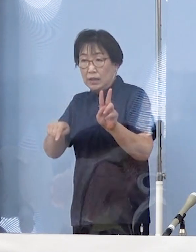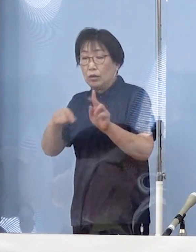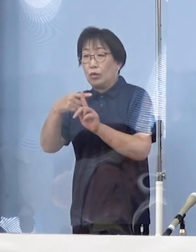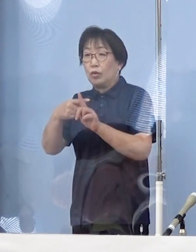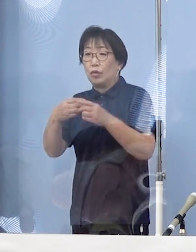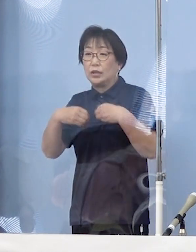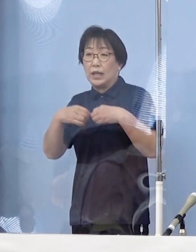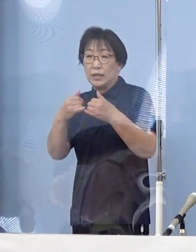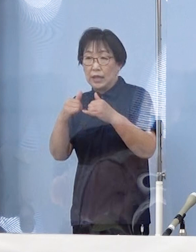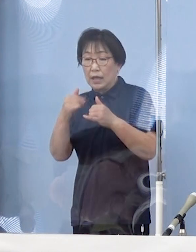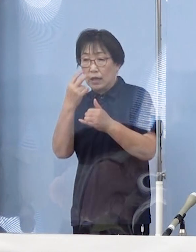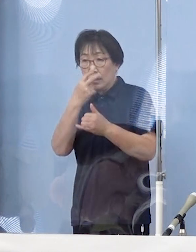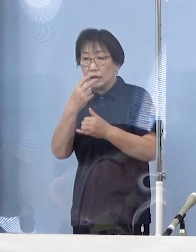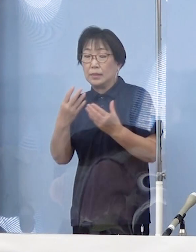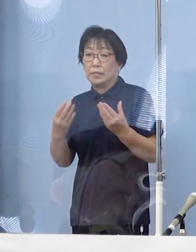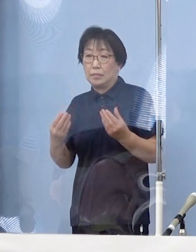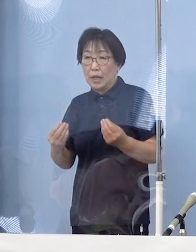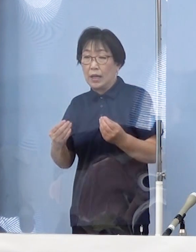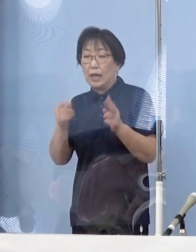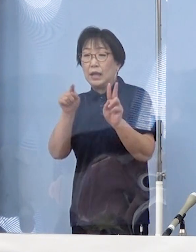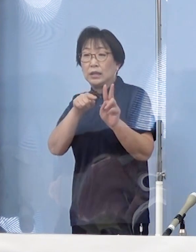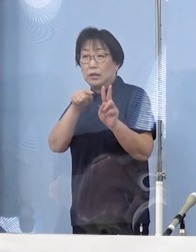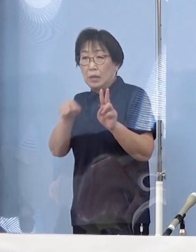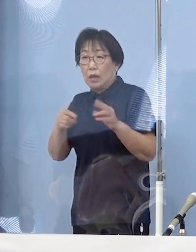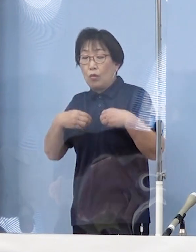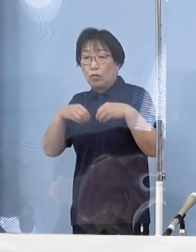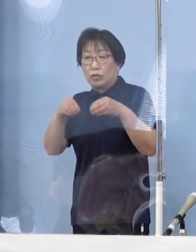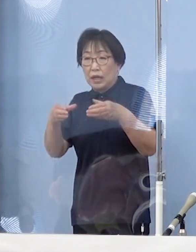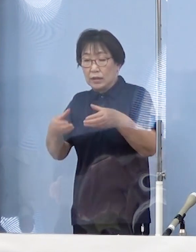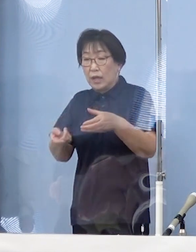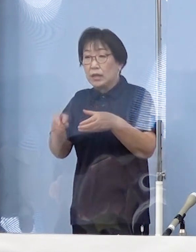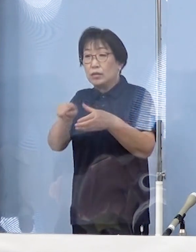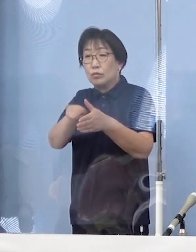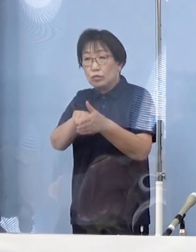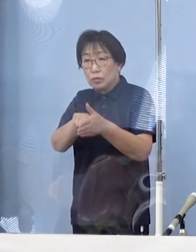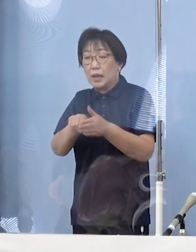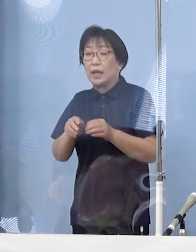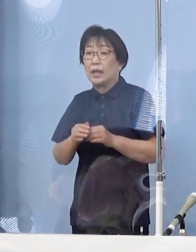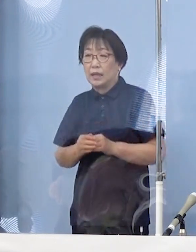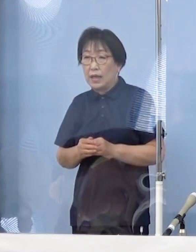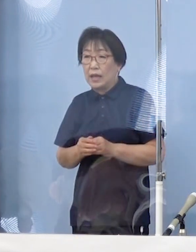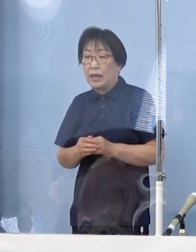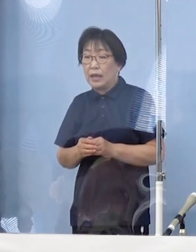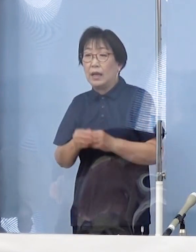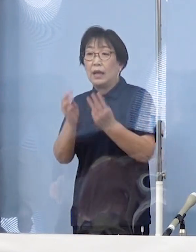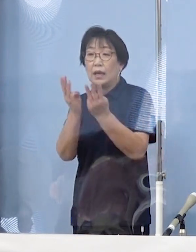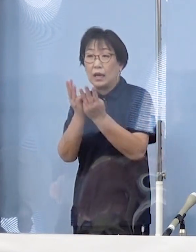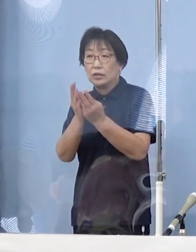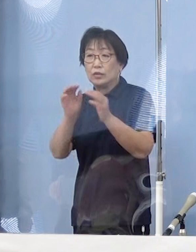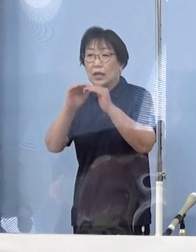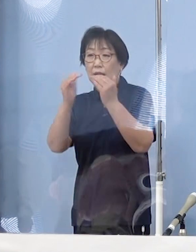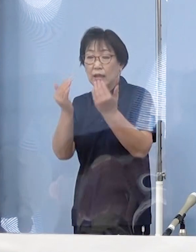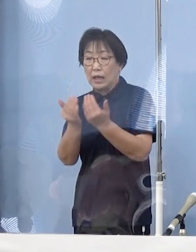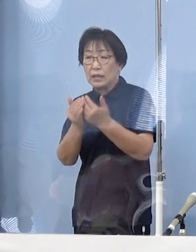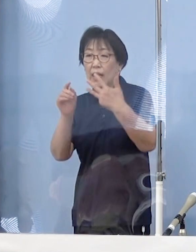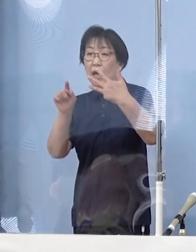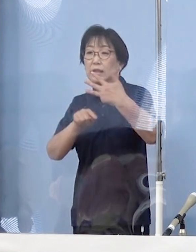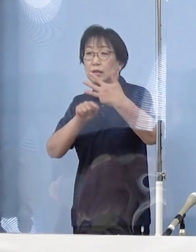。この2名をクラスターに含めることとし陽性者数は全体で8名となり